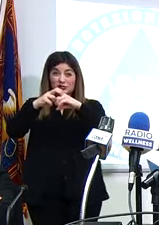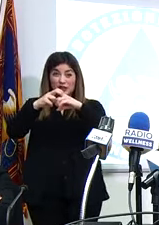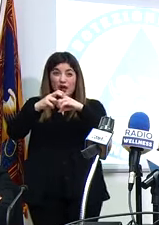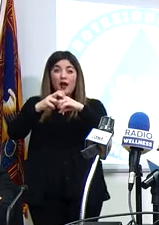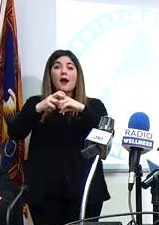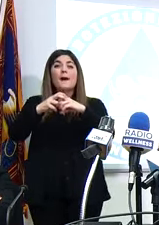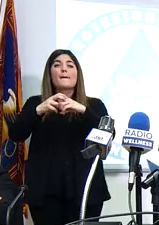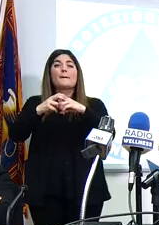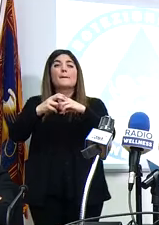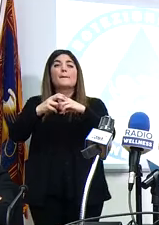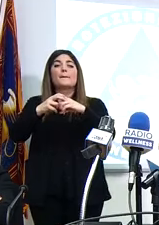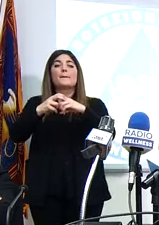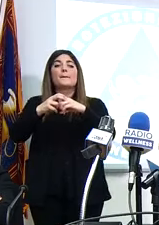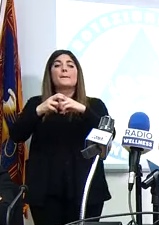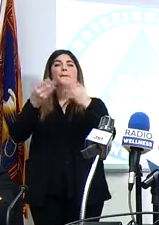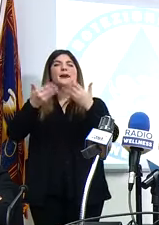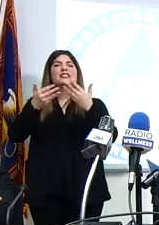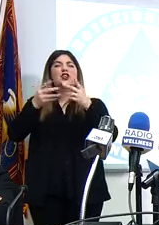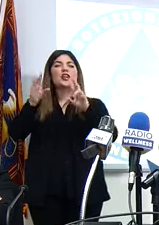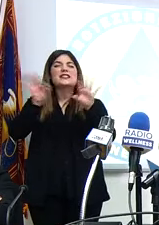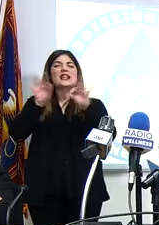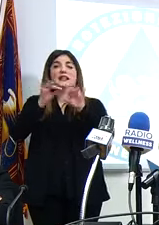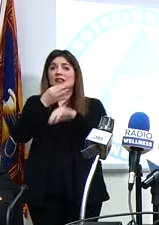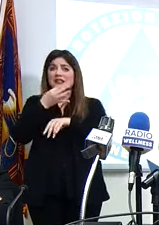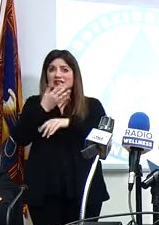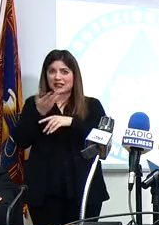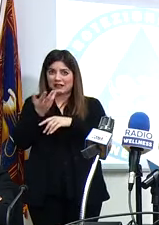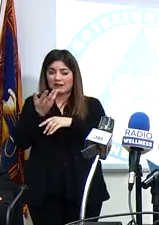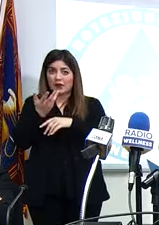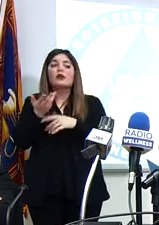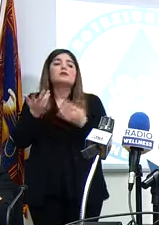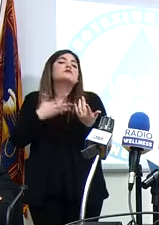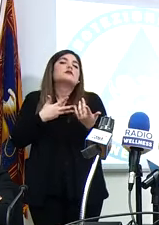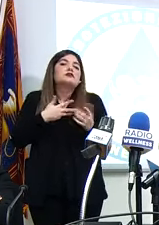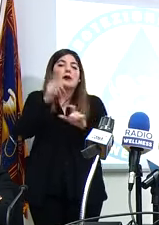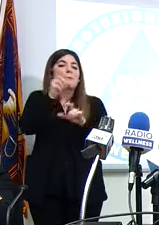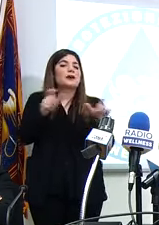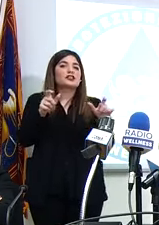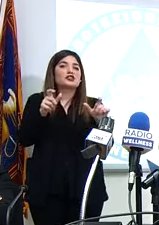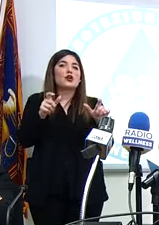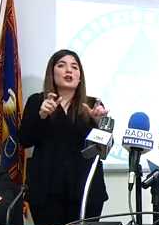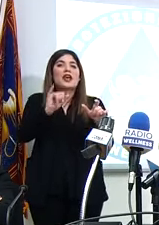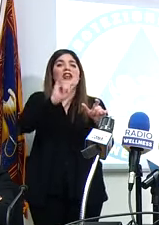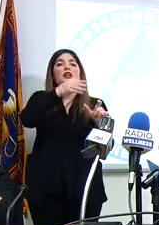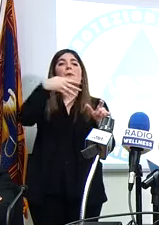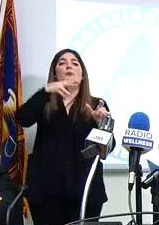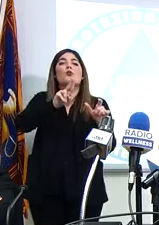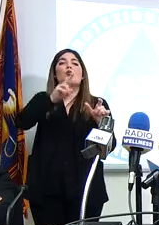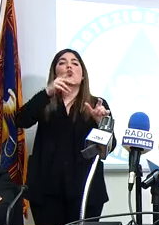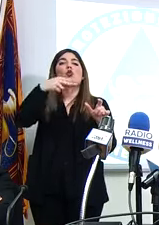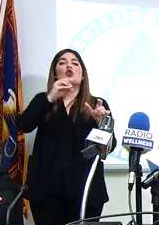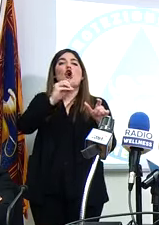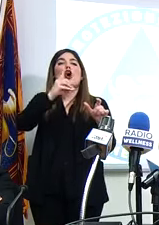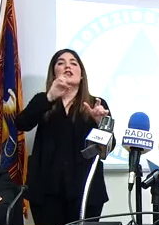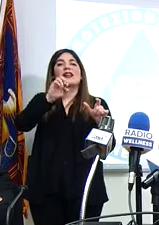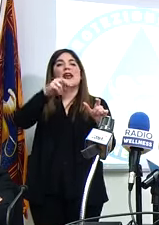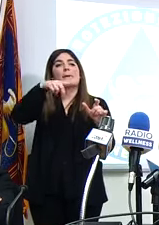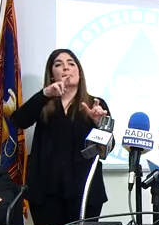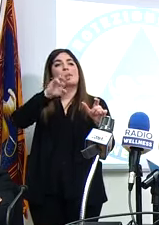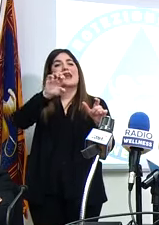selettiva? Beh, soggetti immunodepressi vengono trattati con trasfusioni di sangue o con anticorpi monoclonali e